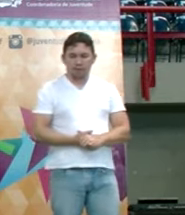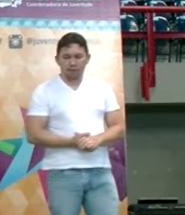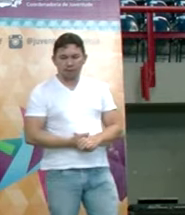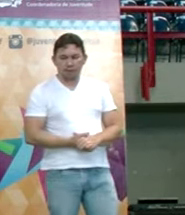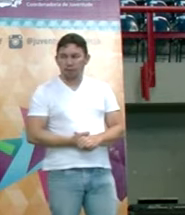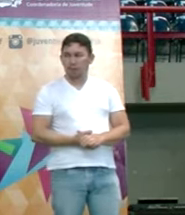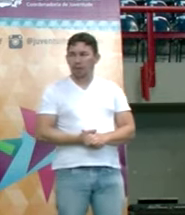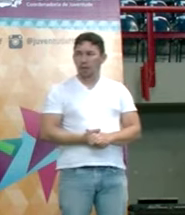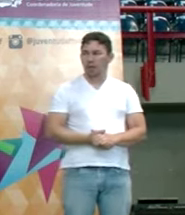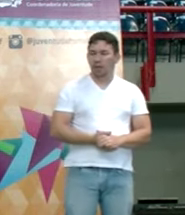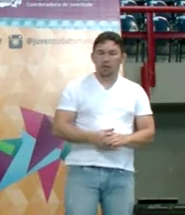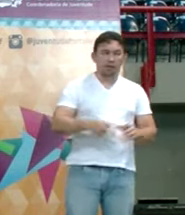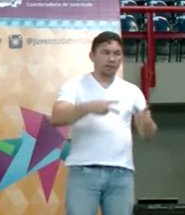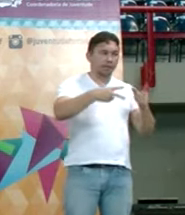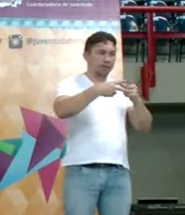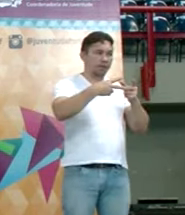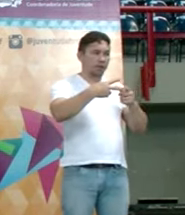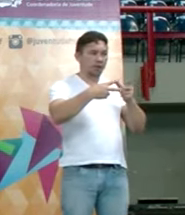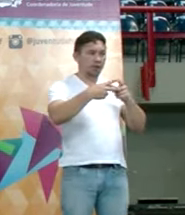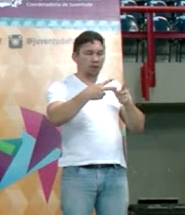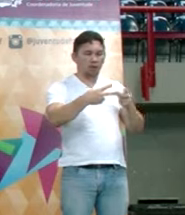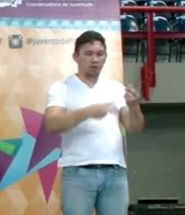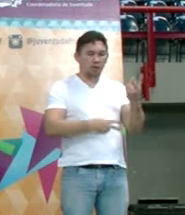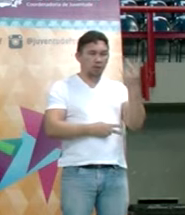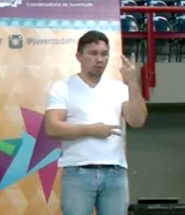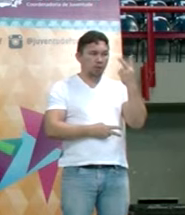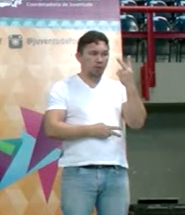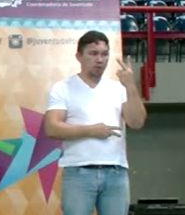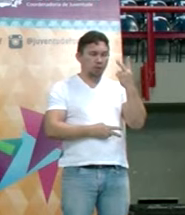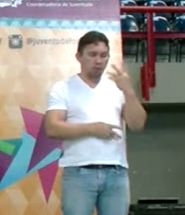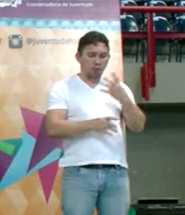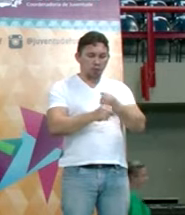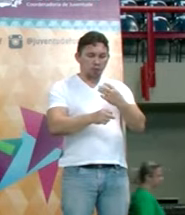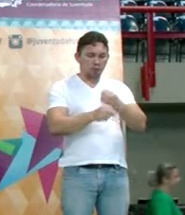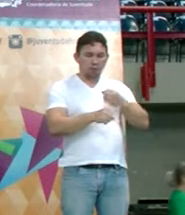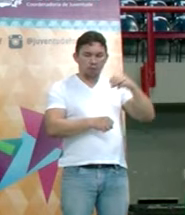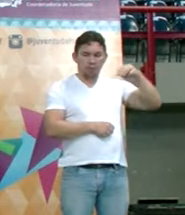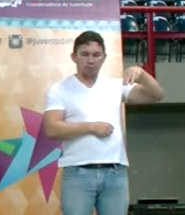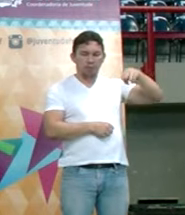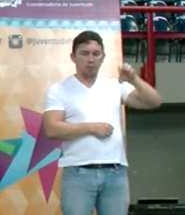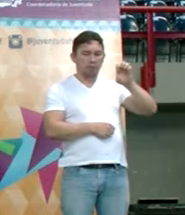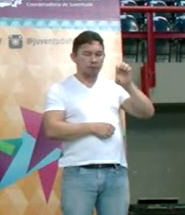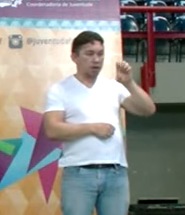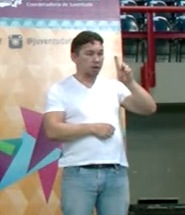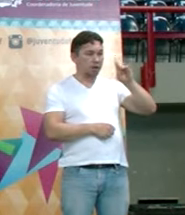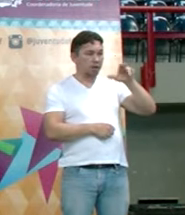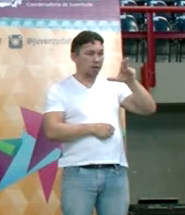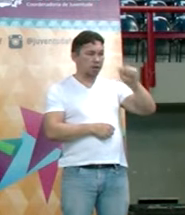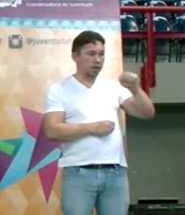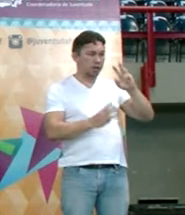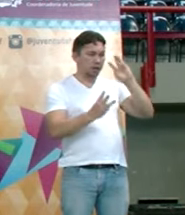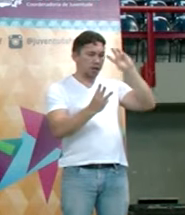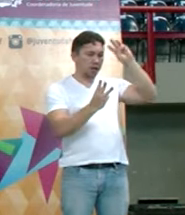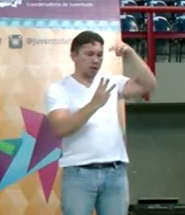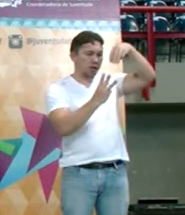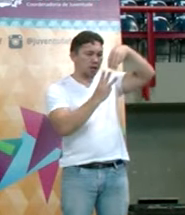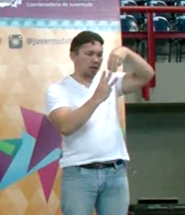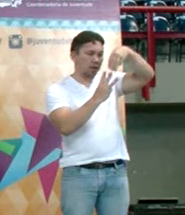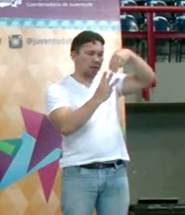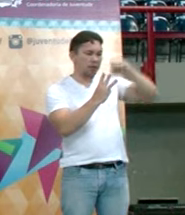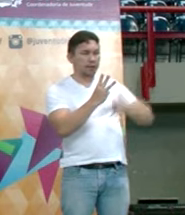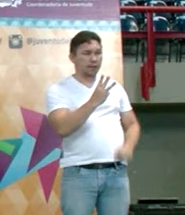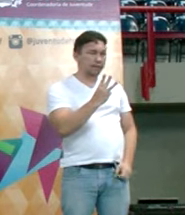pessoal Existem duas situações possíveis pra gente fazer o cálculo da mediana a primeira situação é o